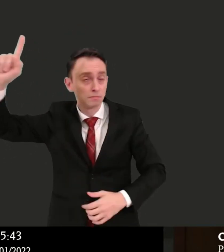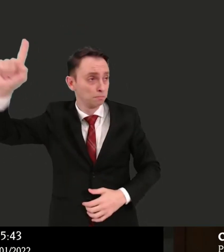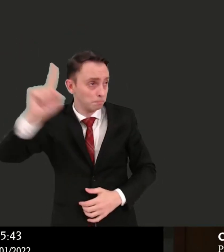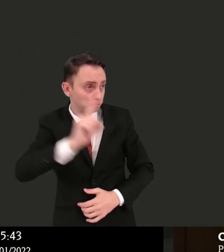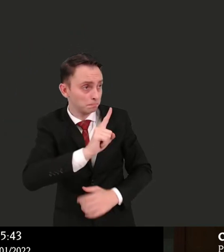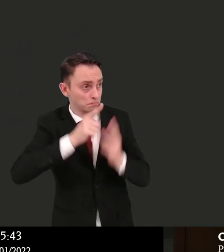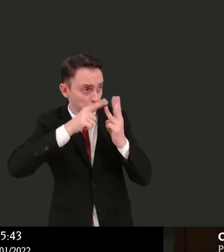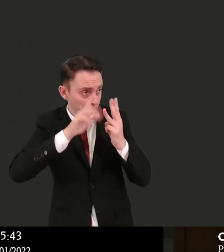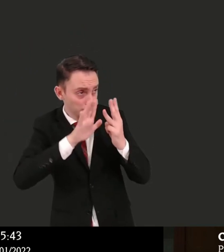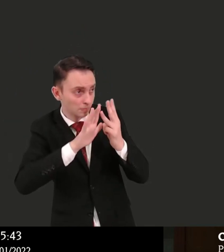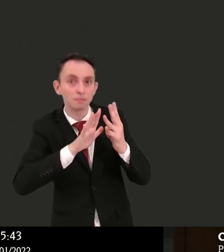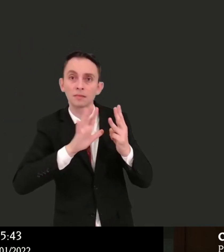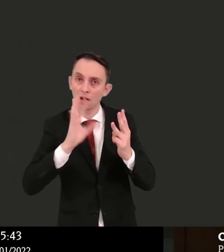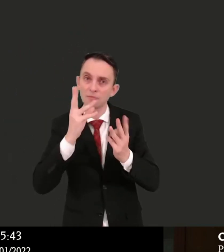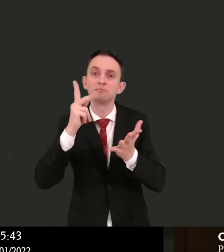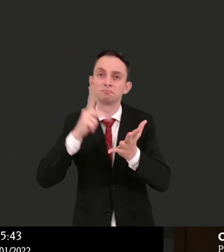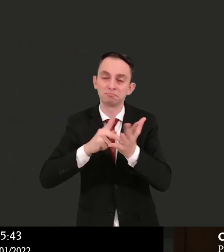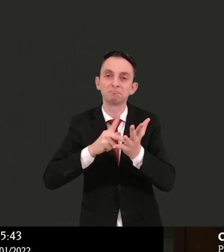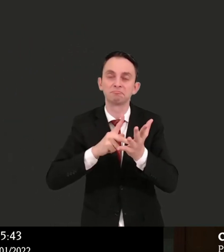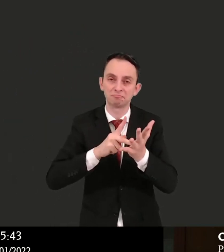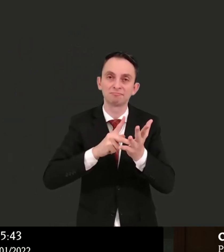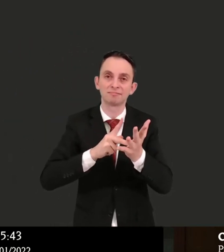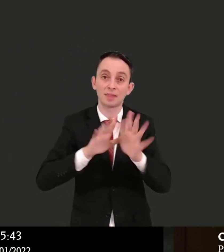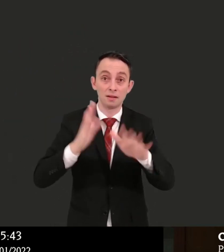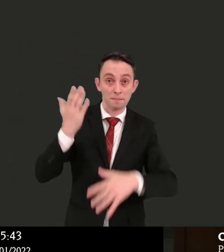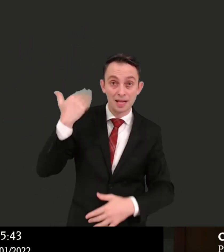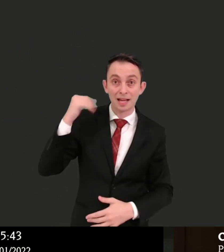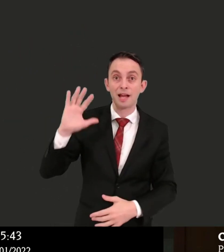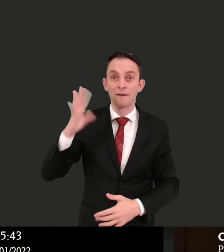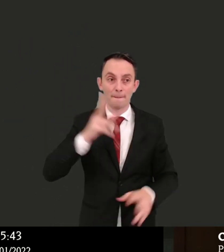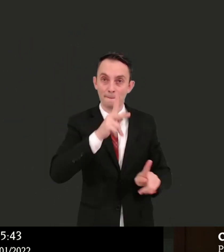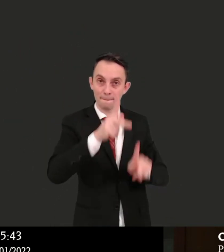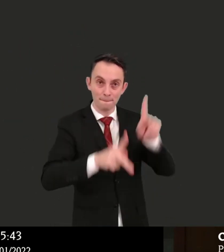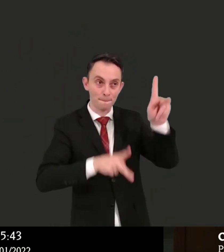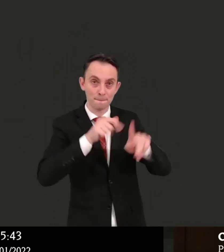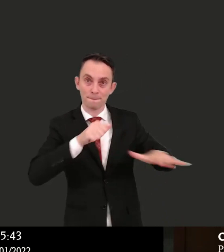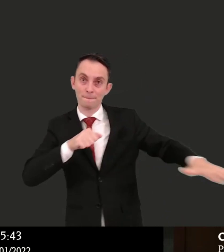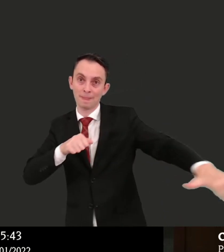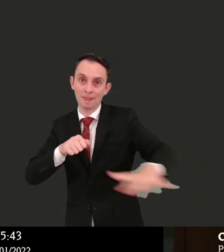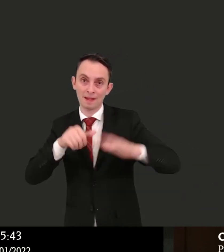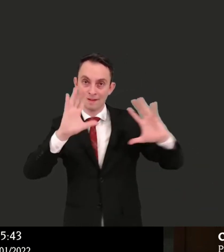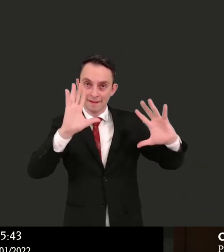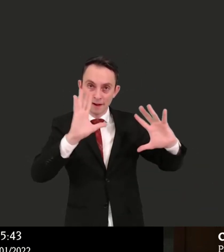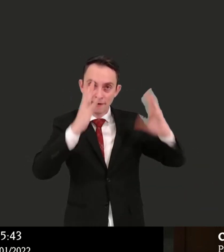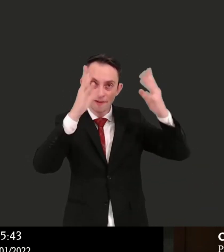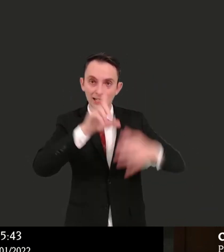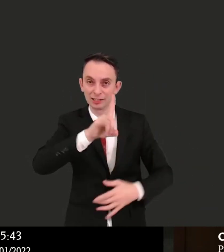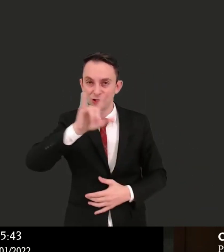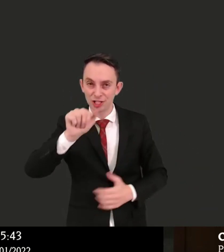Exatamente o que ele fez. Foi num dia de festa, sabe, irmão, o Senhor Jesus, era um dia de